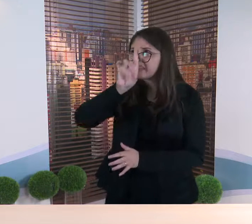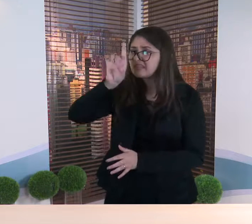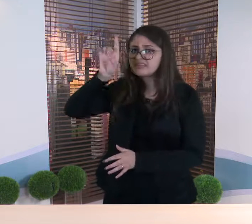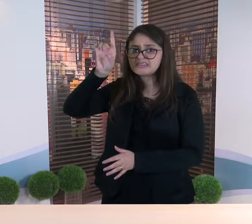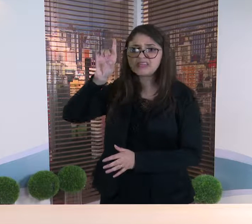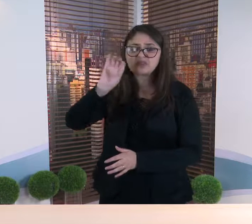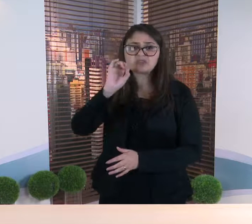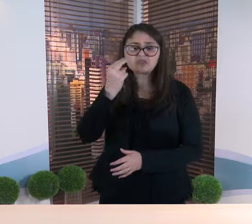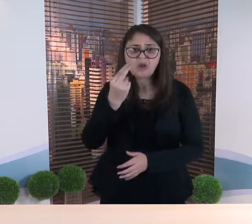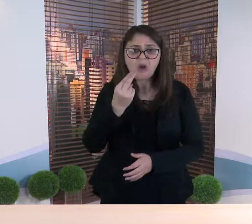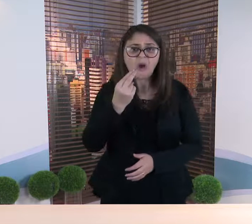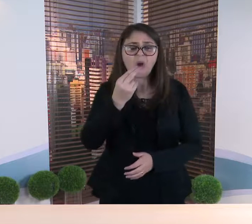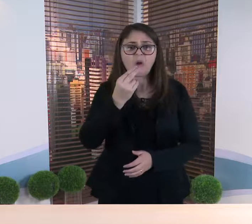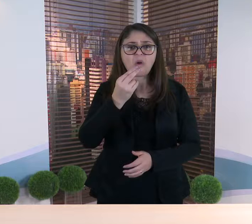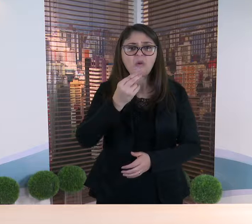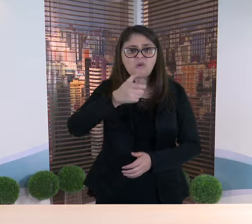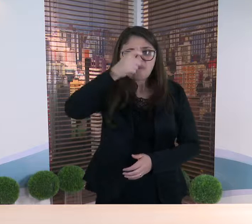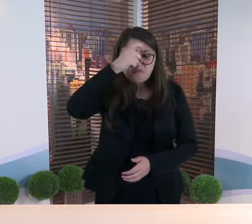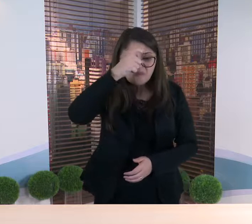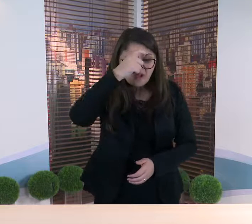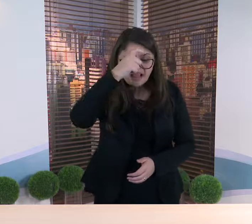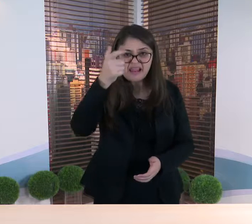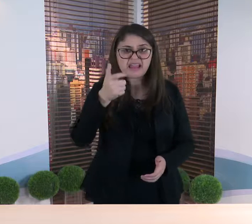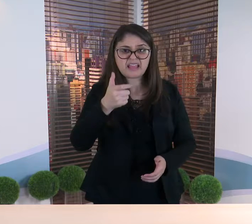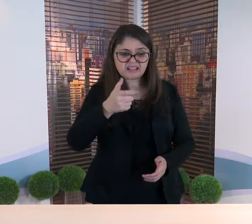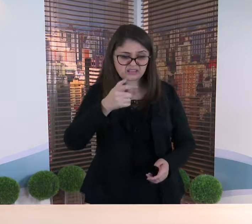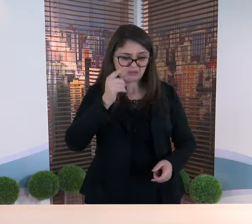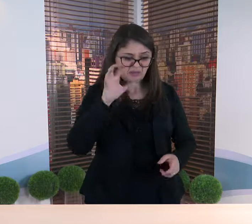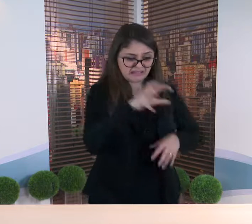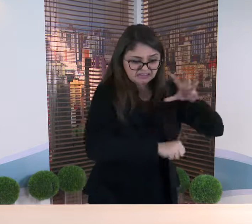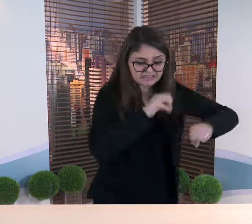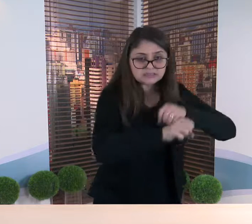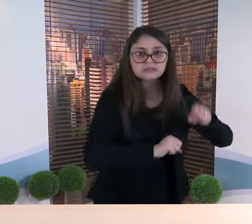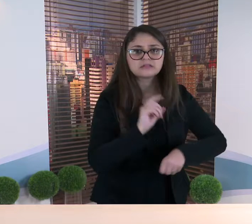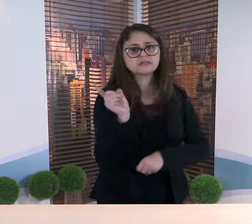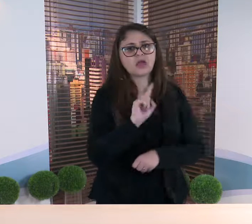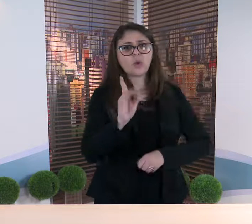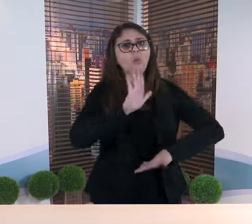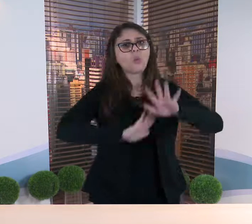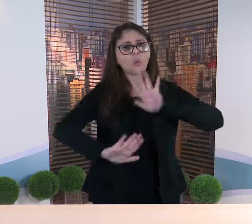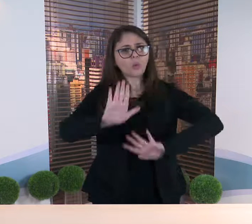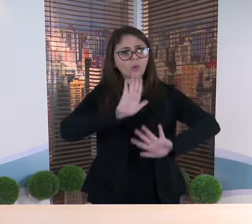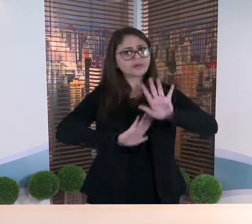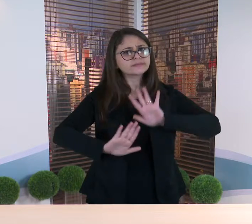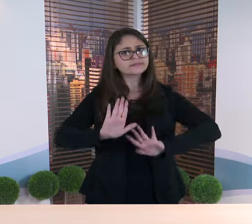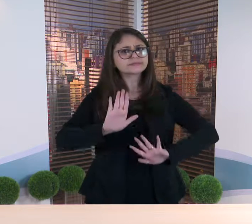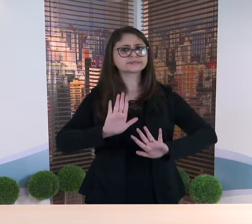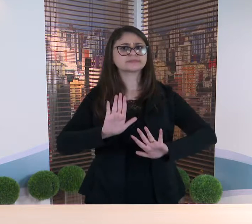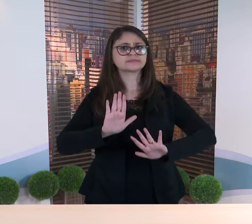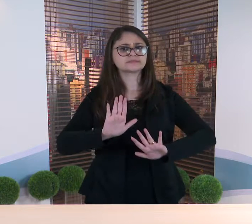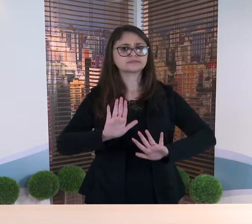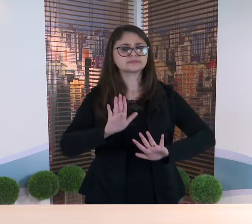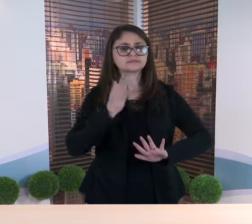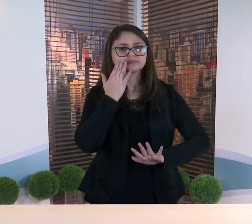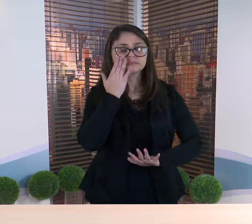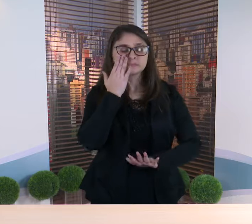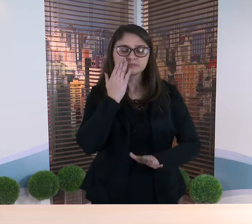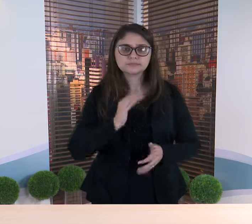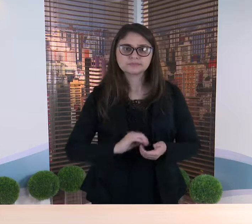direta do maligno. Precisamos ter muito cuidado com esses ventos de doutrina. Eu quero